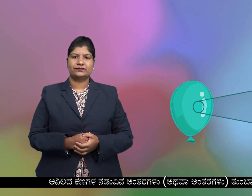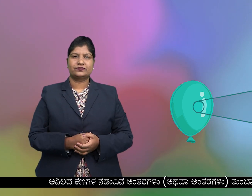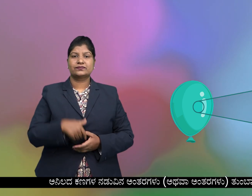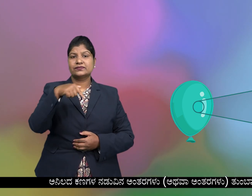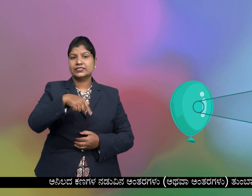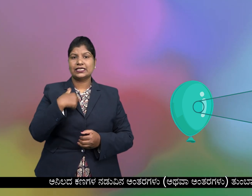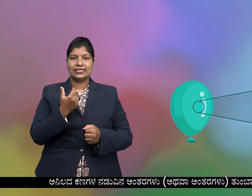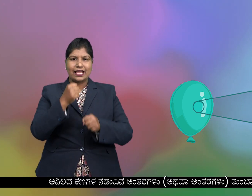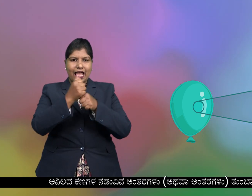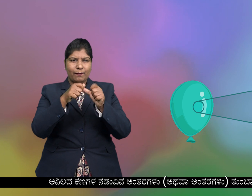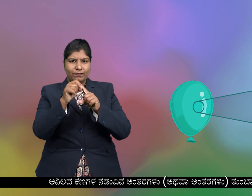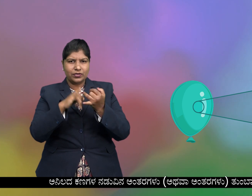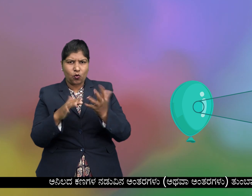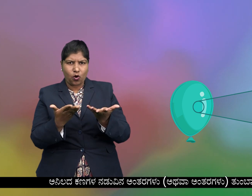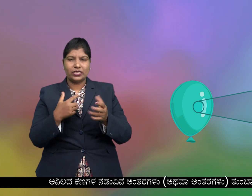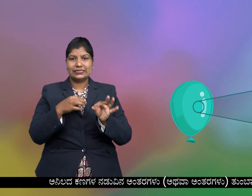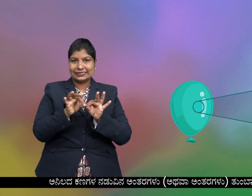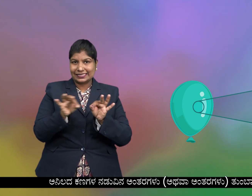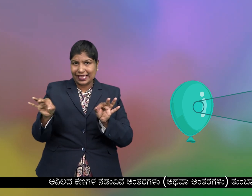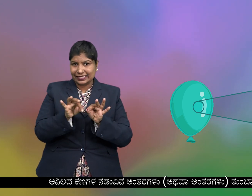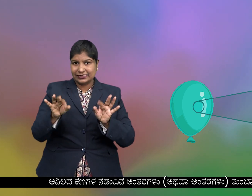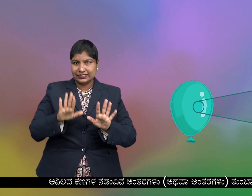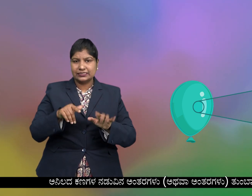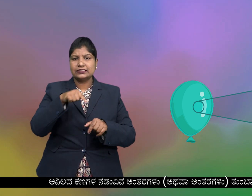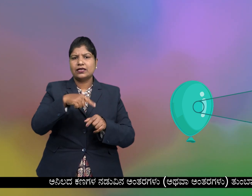ಅನಿಲದ ಕಣಗಳ ನಡುವೆ ಅಂತರಗಳು ತುಂಬಾ ದೊಡ್ಡದಾಗಿದೆ.